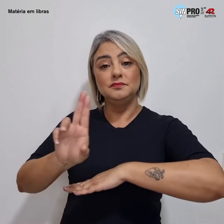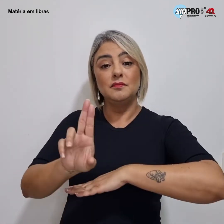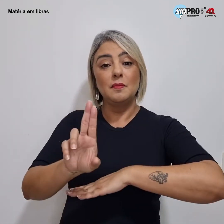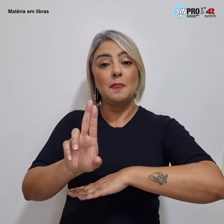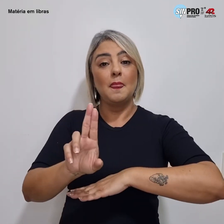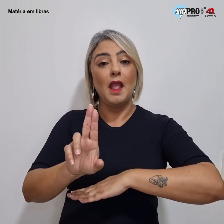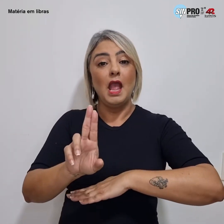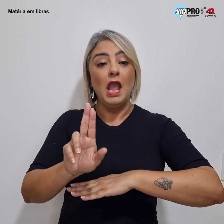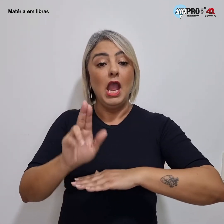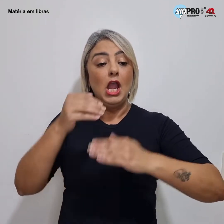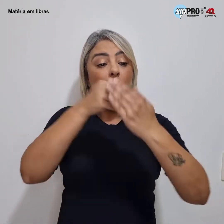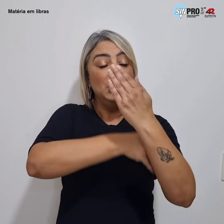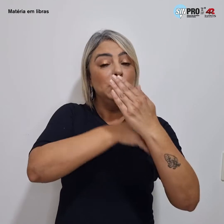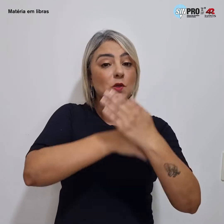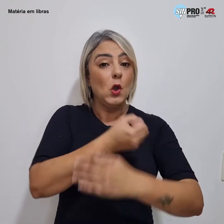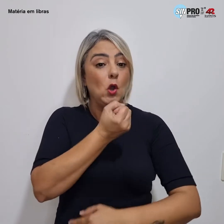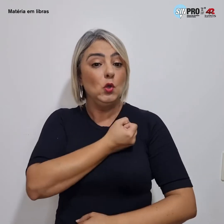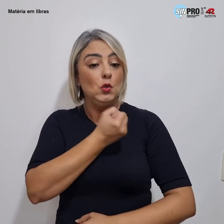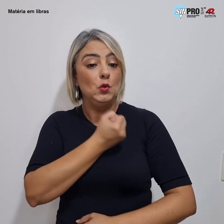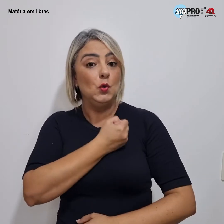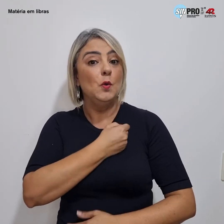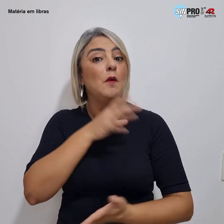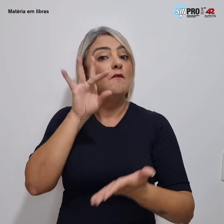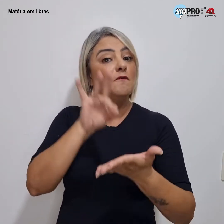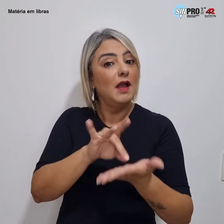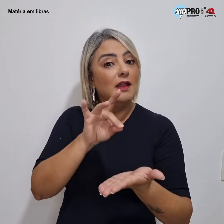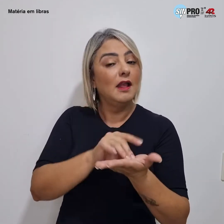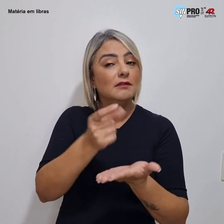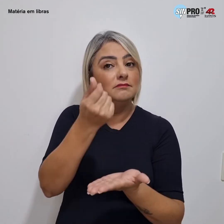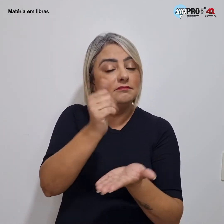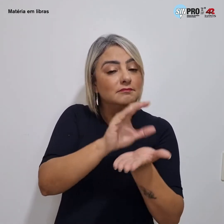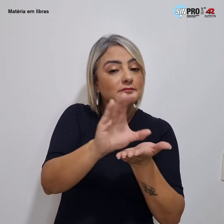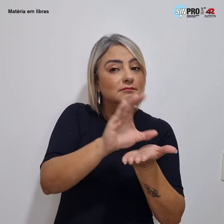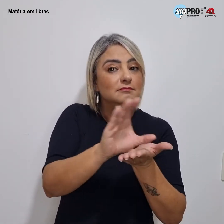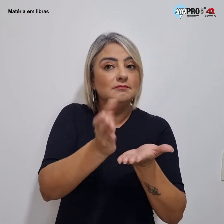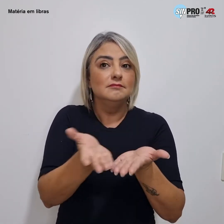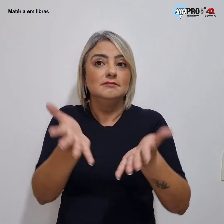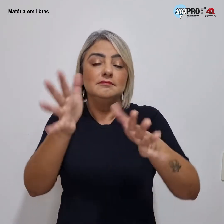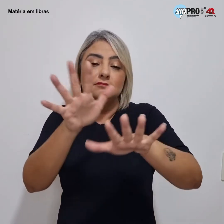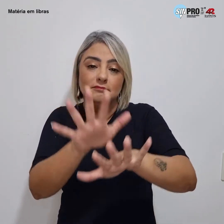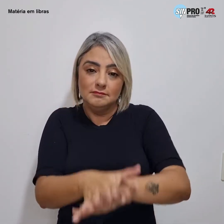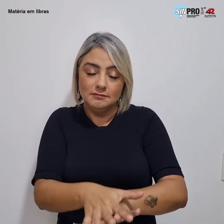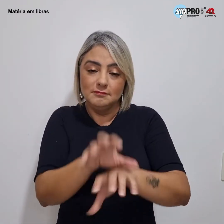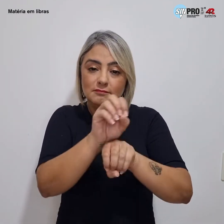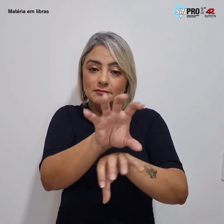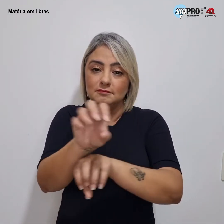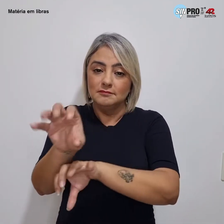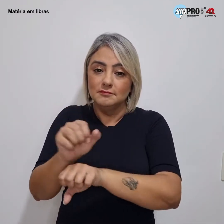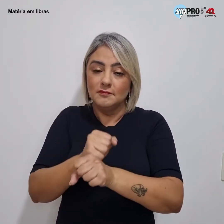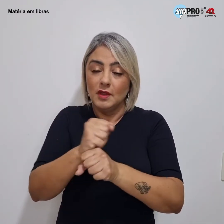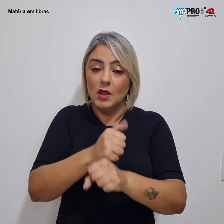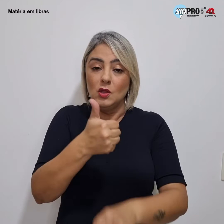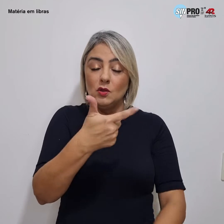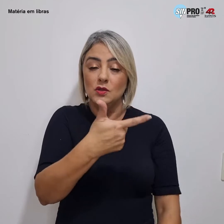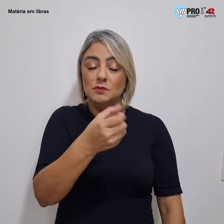universidade, omite os dados reais do investimento na inclusão educacional entre 2003